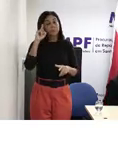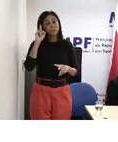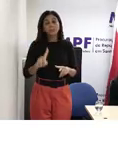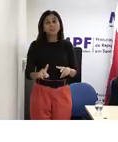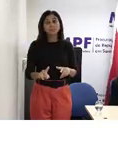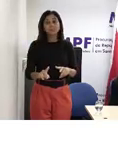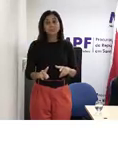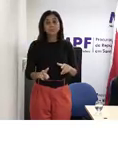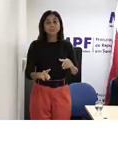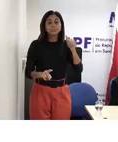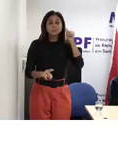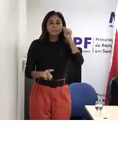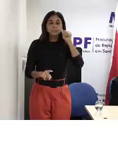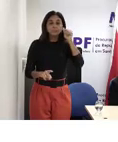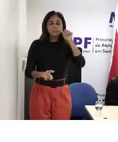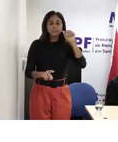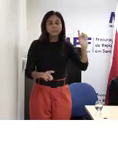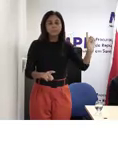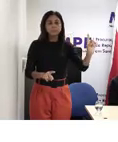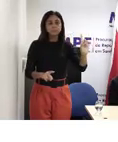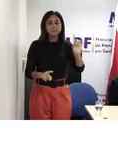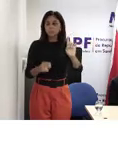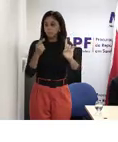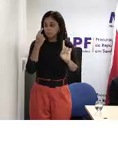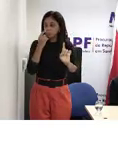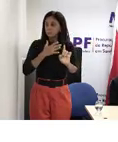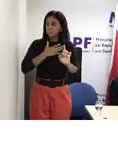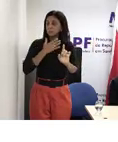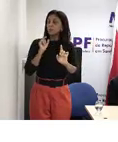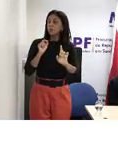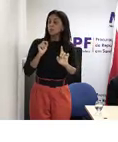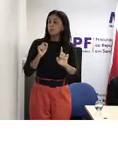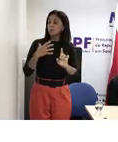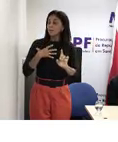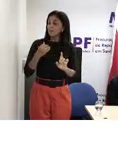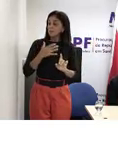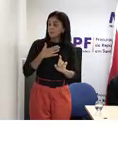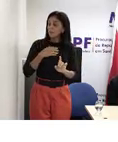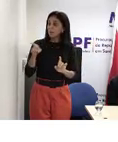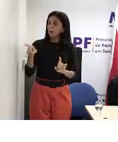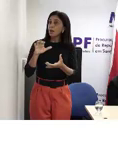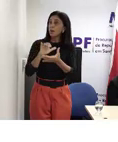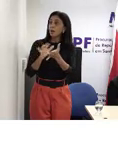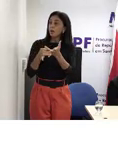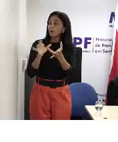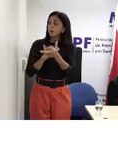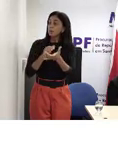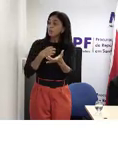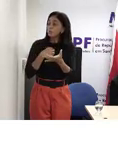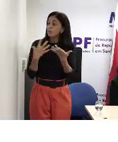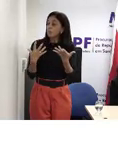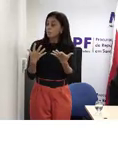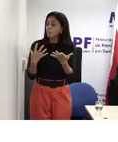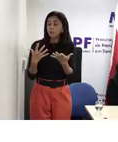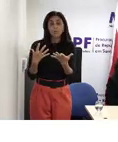casa viu a sua filha de 8 anos deitada com o próprio pai o marido dela na cama realizando o ato sexual os vídeos rolaram através das